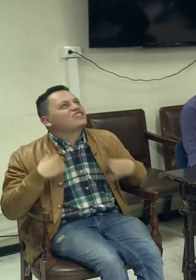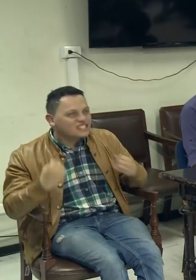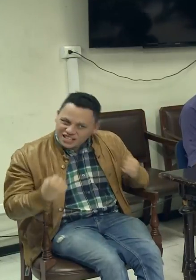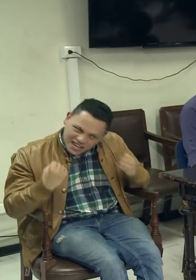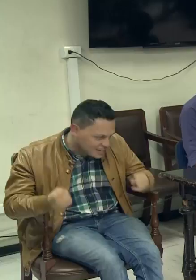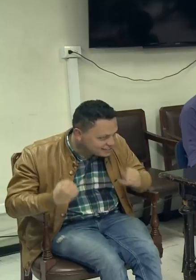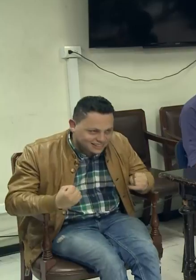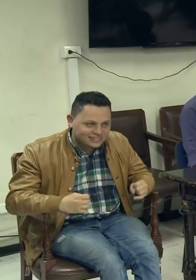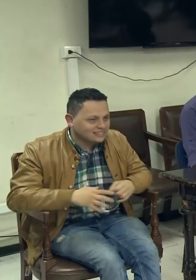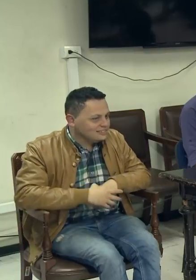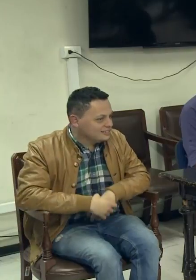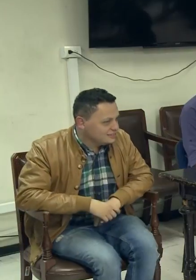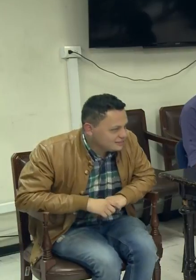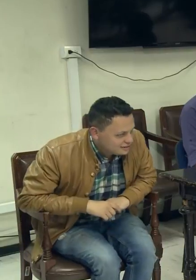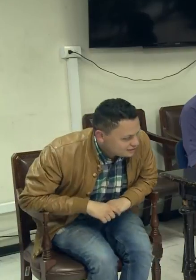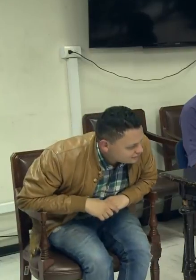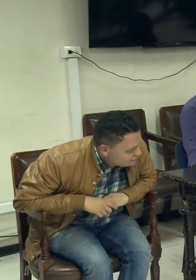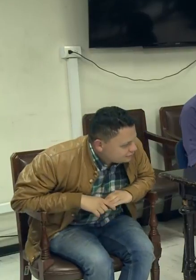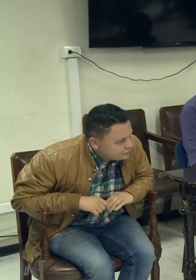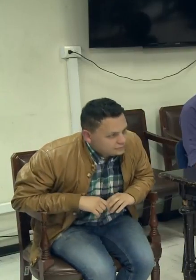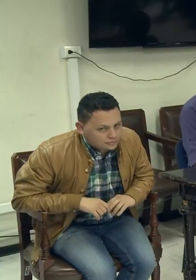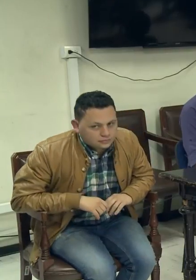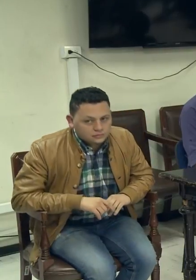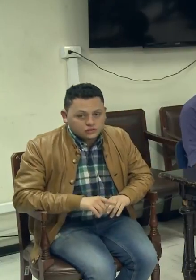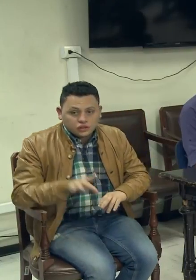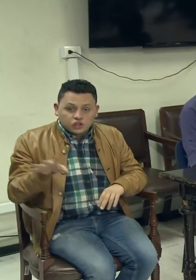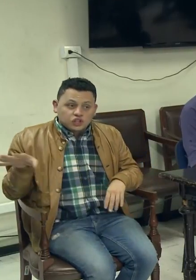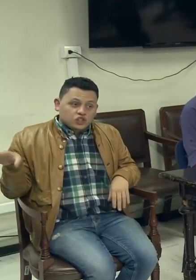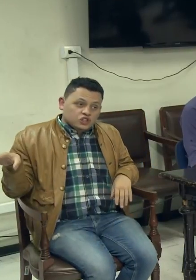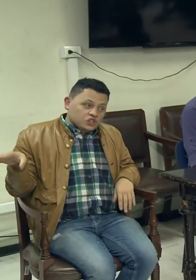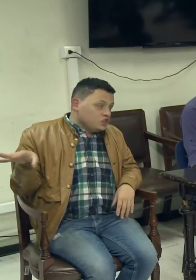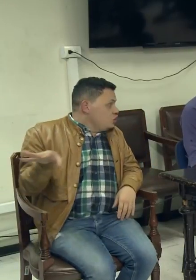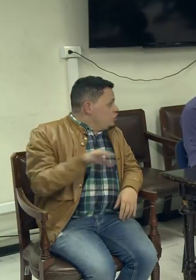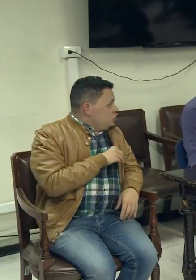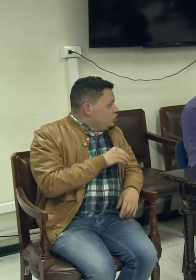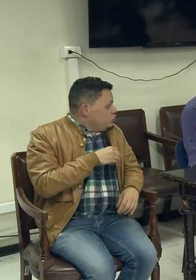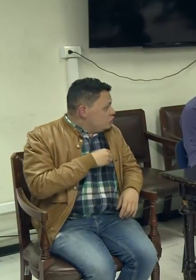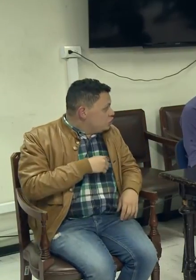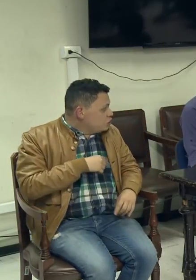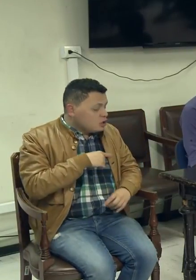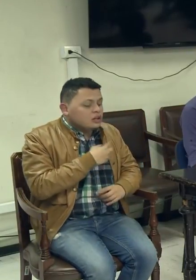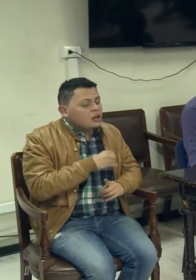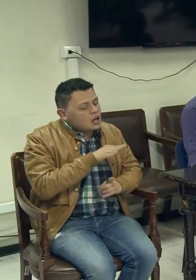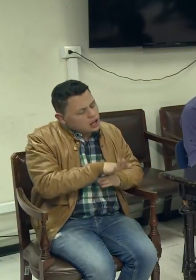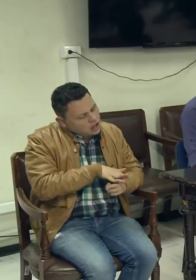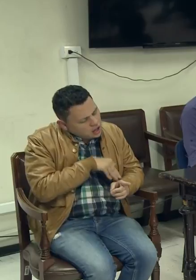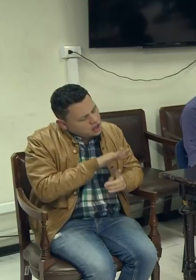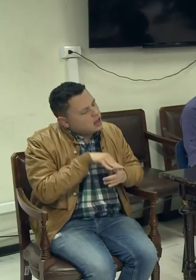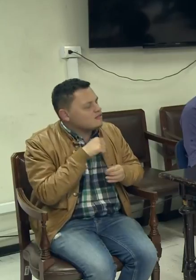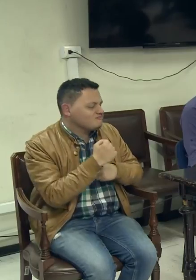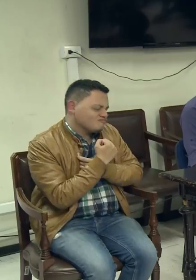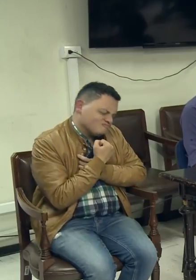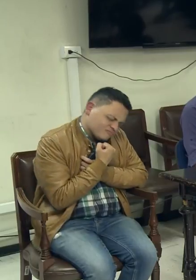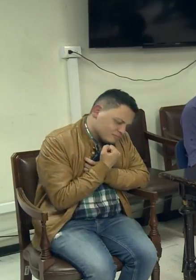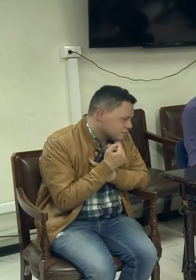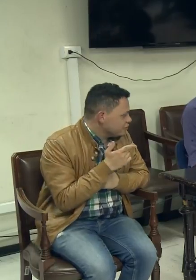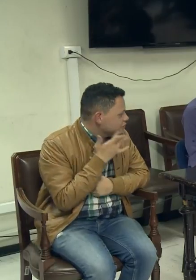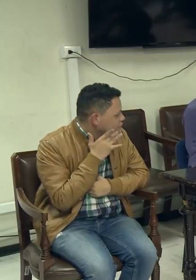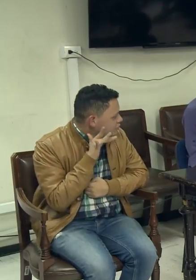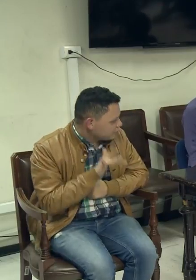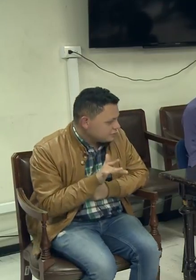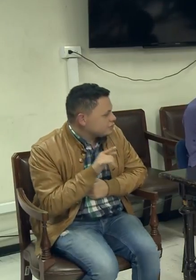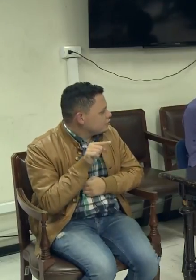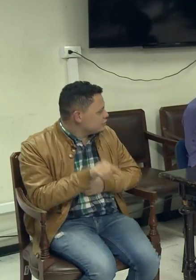De verdad. Y por otro lado, todas nosotras que hicimos, consolarla, abrazarla, porque